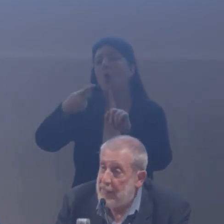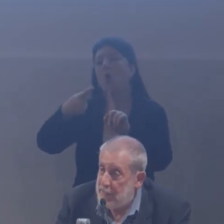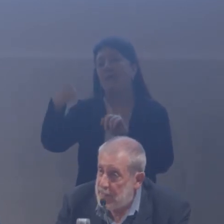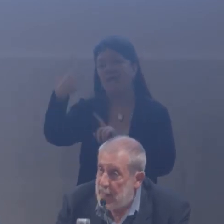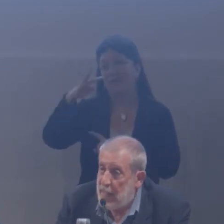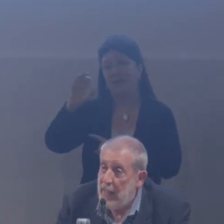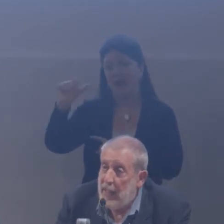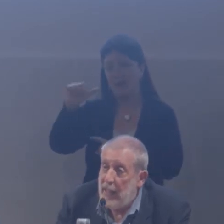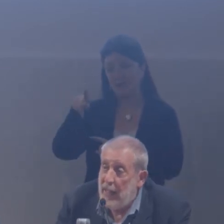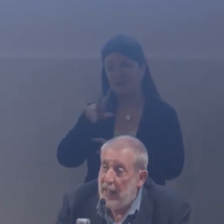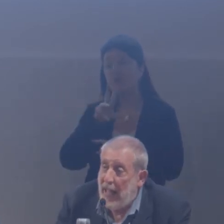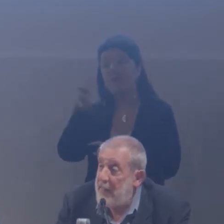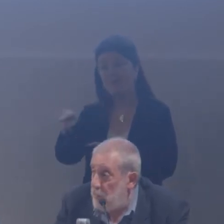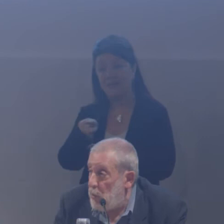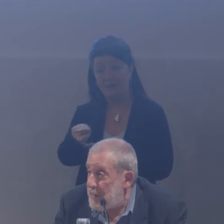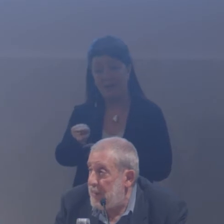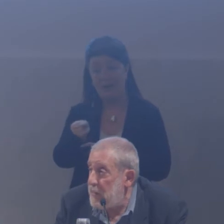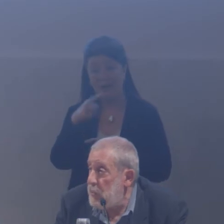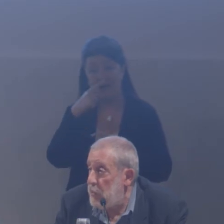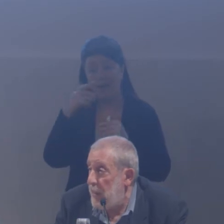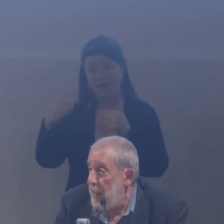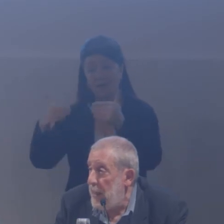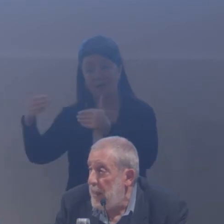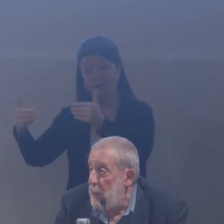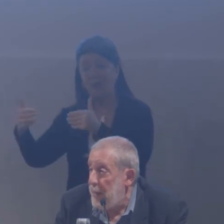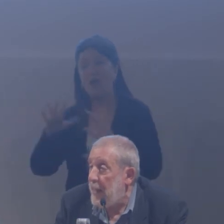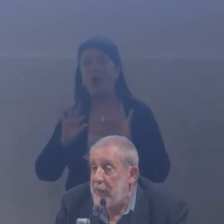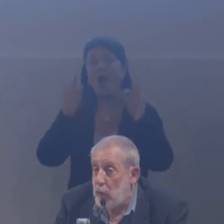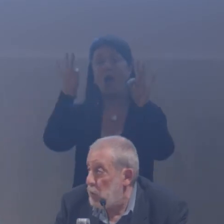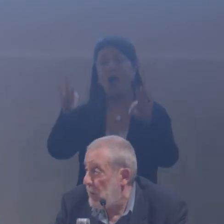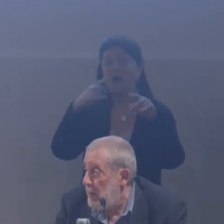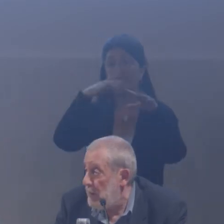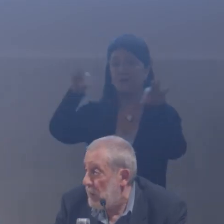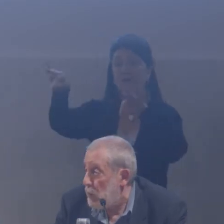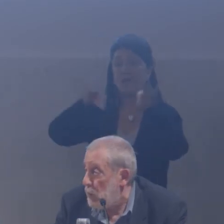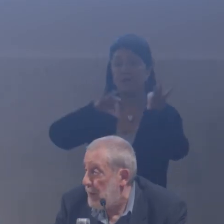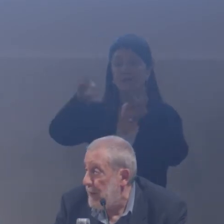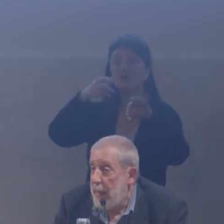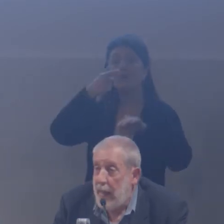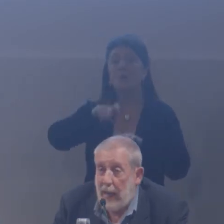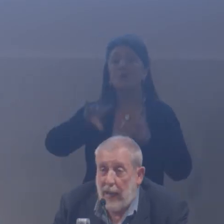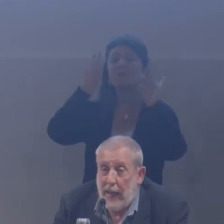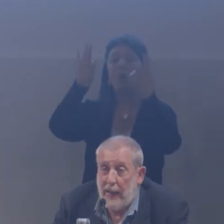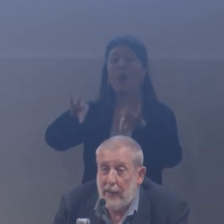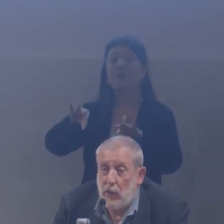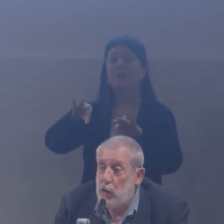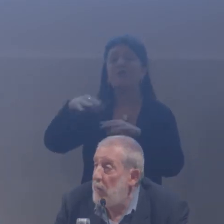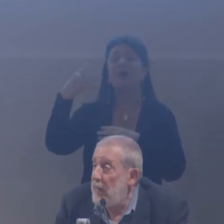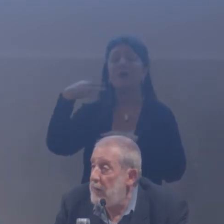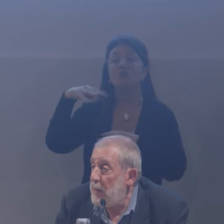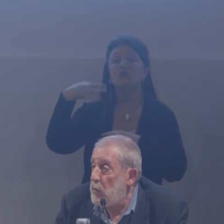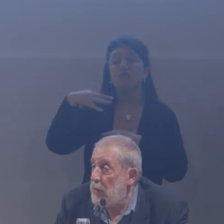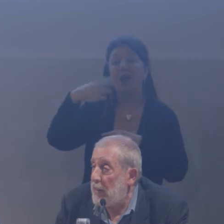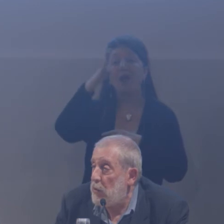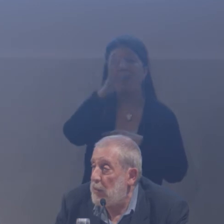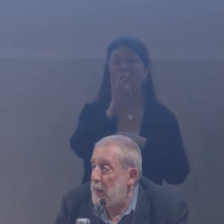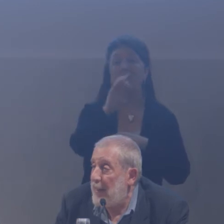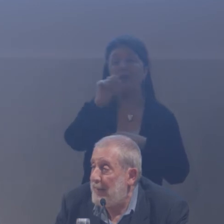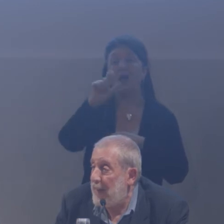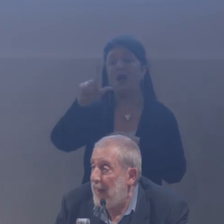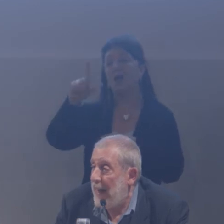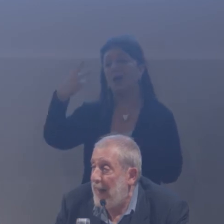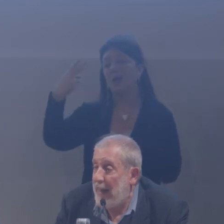avanti, arrivò la strategia, perché arrivò Giovanni Falcone. E con Giovanni Falcone la lotta